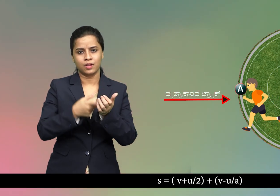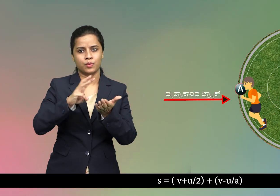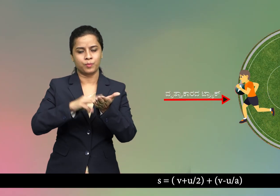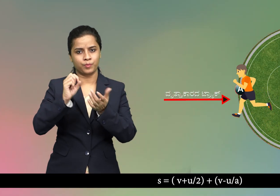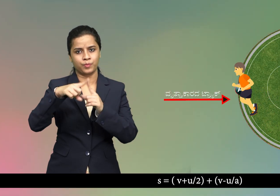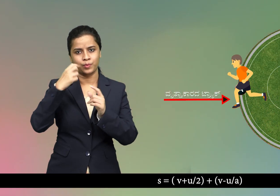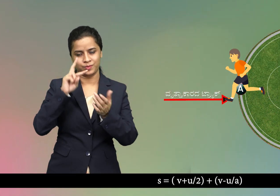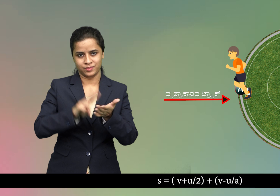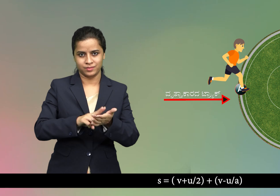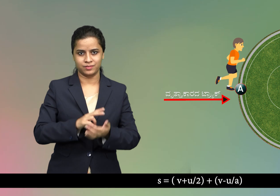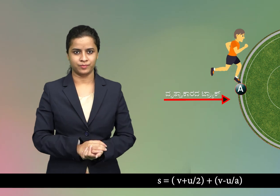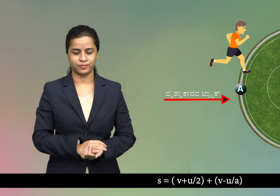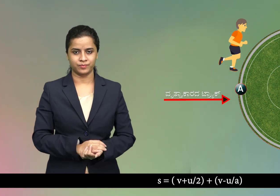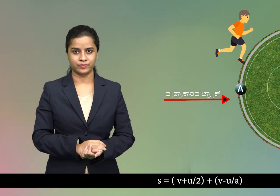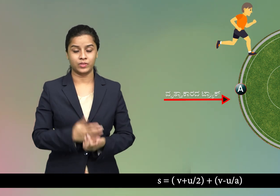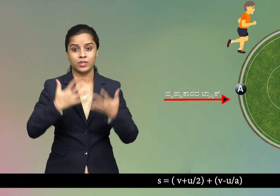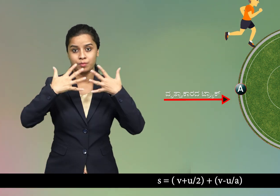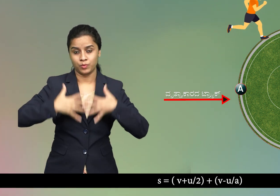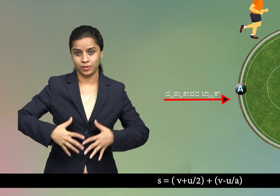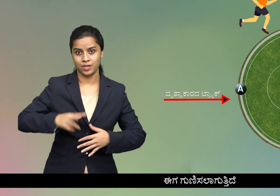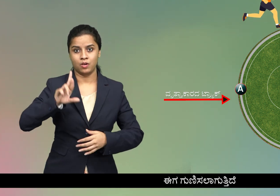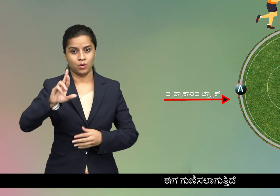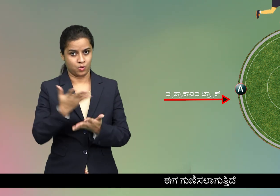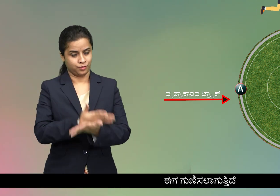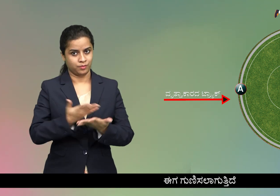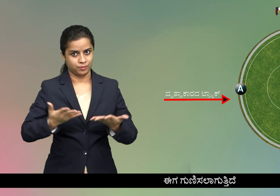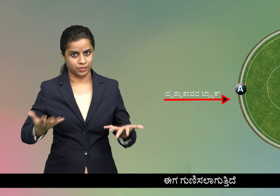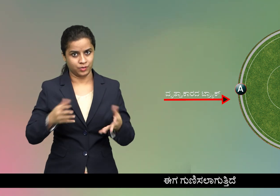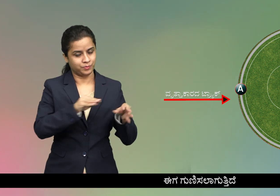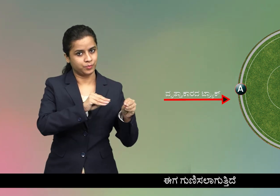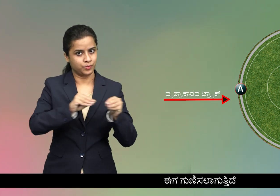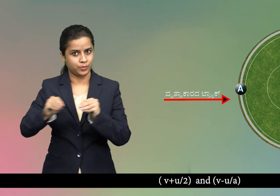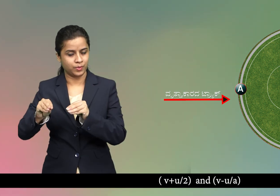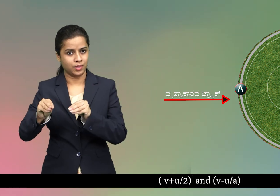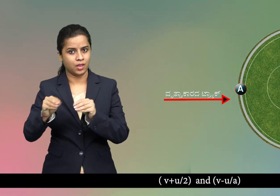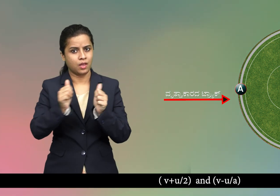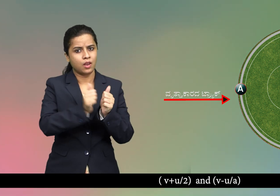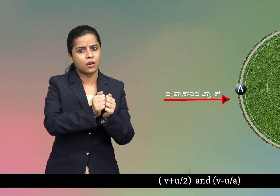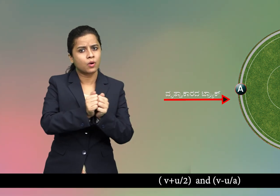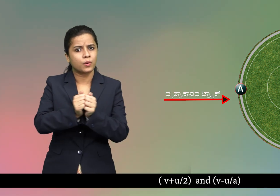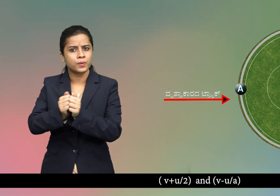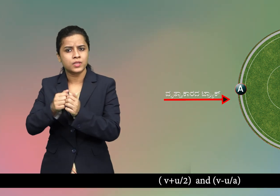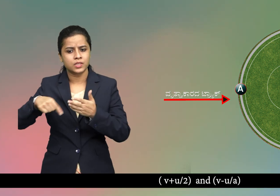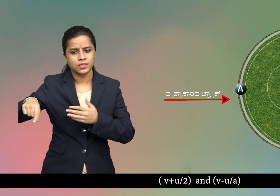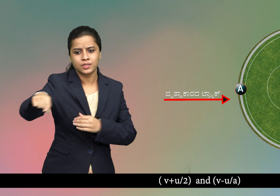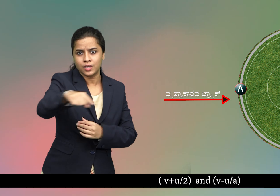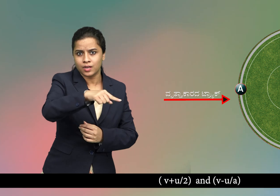ಮಾಡ್ಯುಲಸ್ ಆಫ್ ವಿ ಮೈನಸ್ ಯು ಡಿವೈಡೆಡ್ ಬೈ ಎ. ಈಗ ಗುಣಿಸಲಾಗುತ್ತಿದೆ ಮಾಡ್ಯುಲಸ್ ಆಫ್ ವಿ ಪ್ಲಸ್ ಯು ಡಿವೈಡೆಡ್ ಬೈ